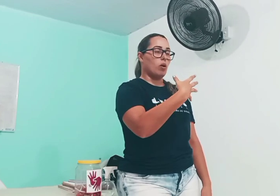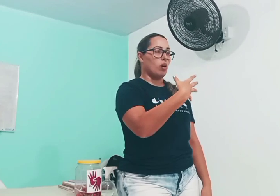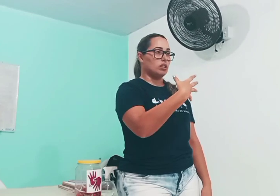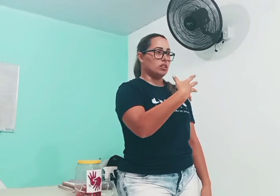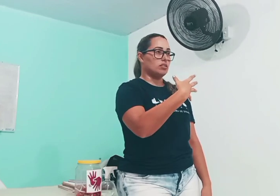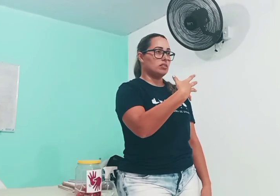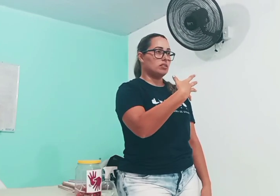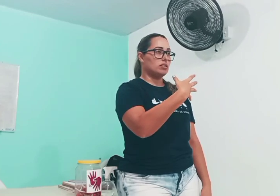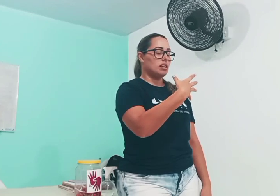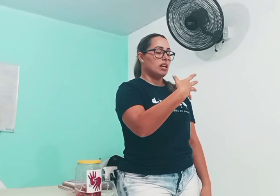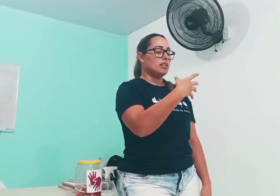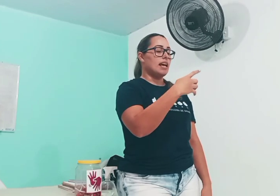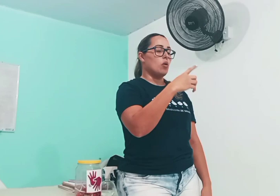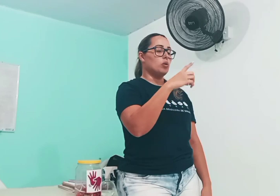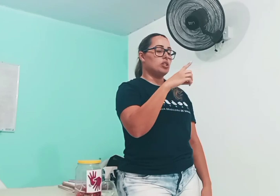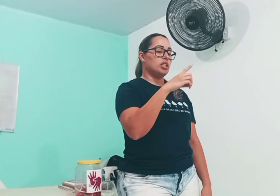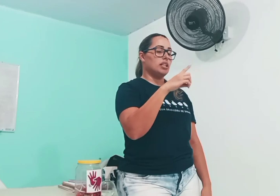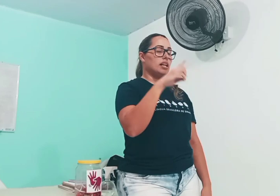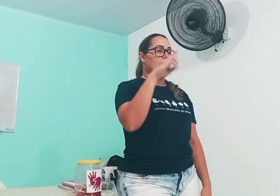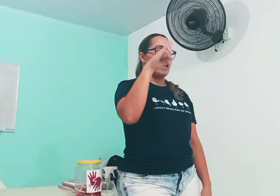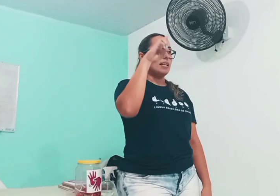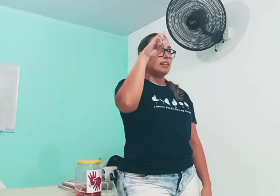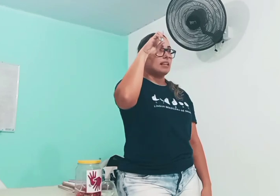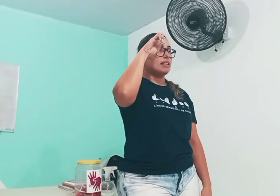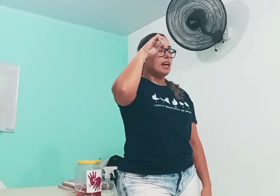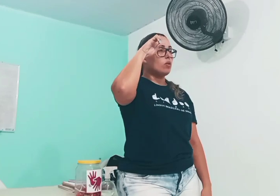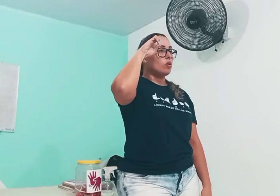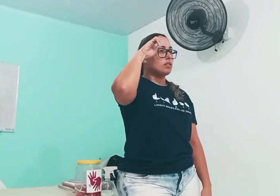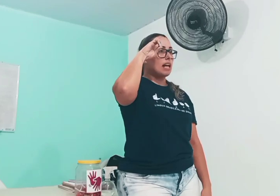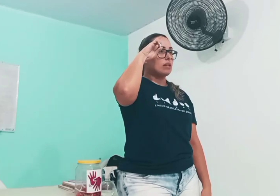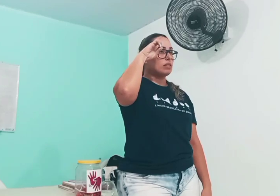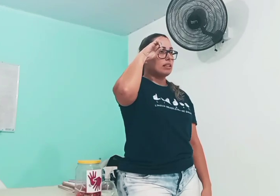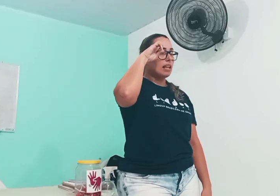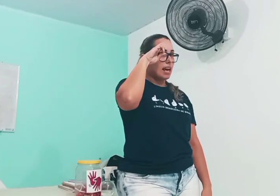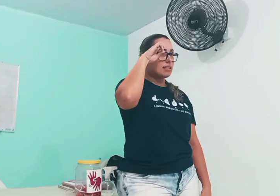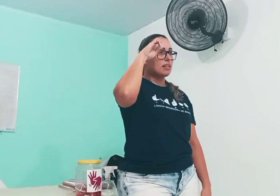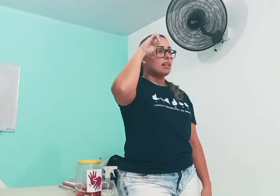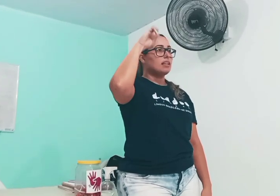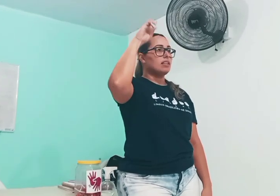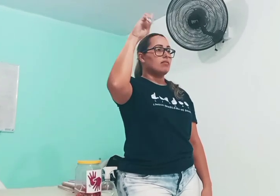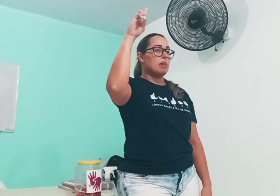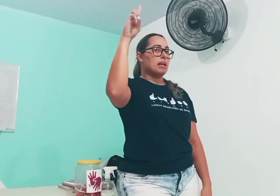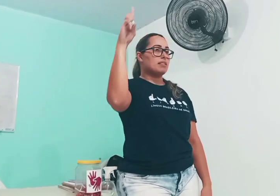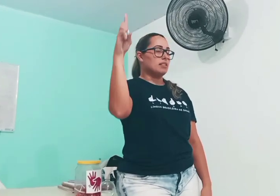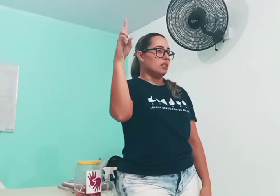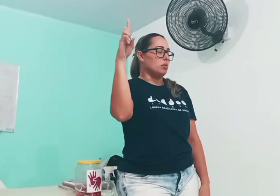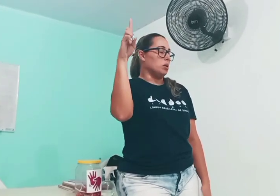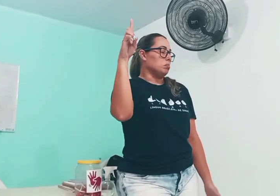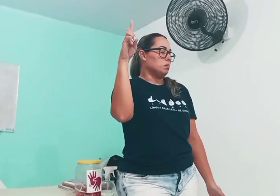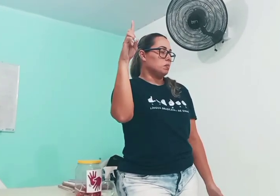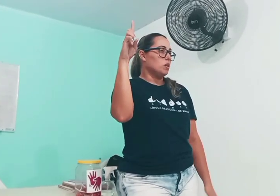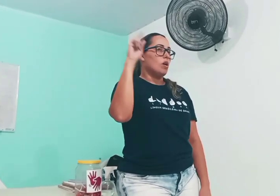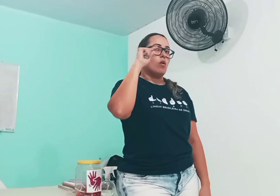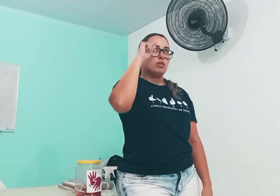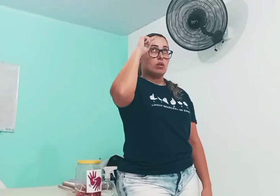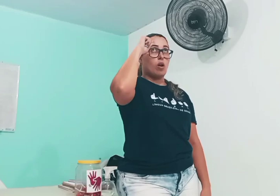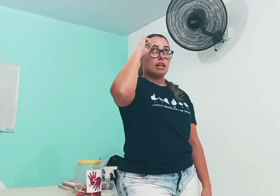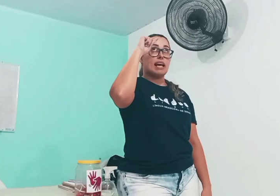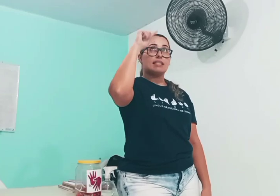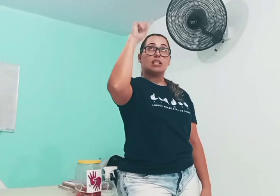explode. Né? O dia, a letra D encostada na testa, que vai para cima. Ou você coloca, né, a